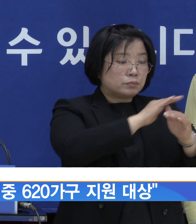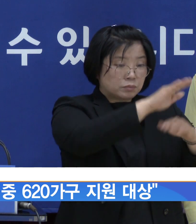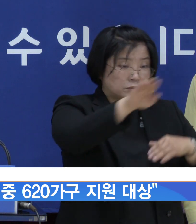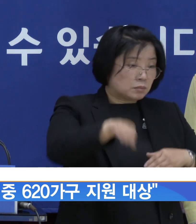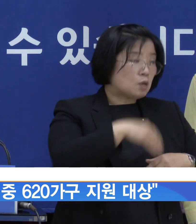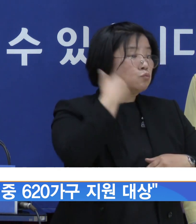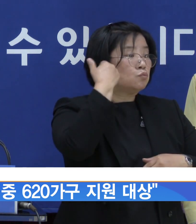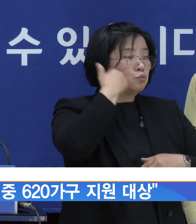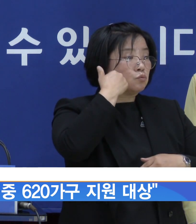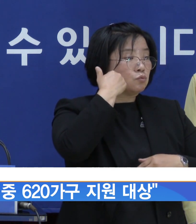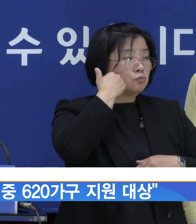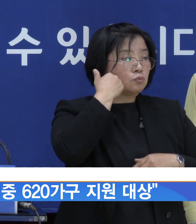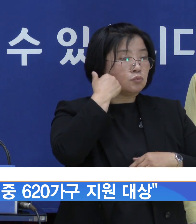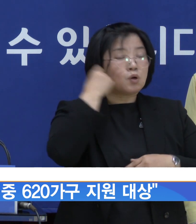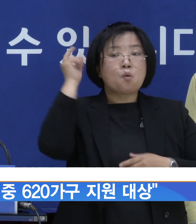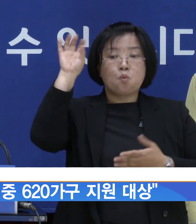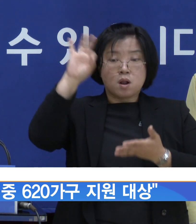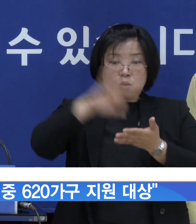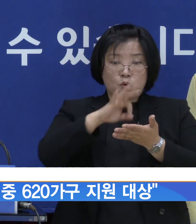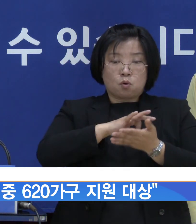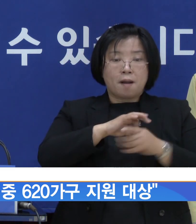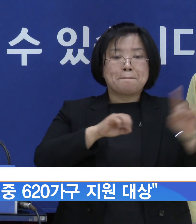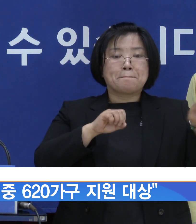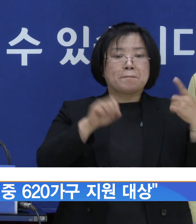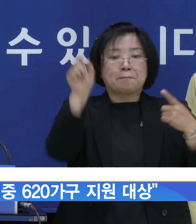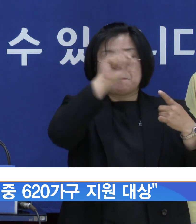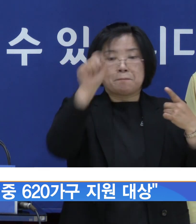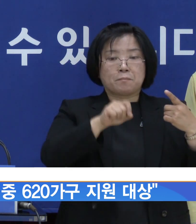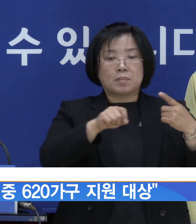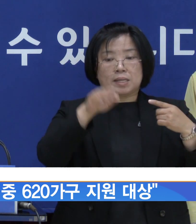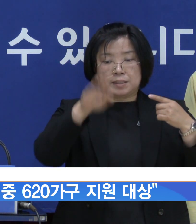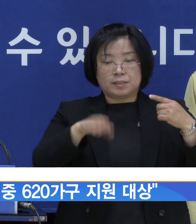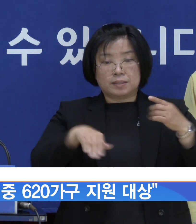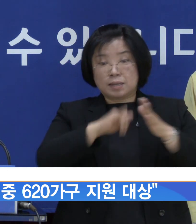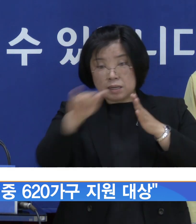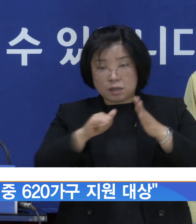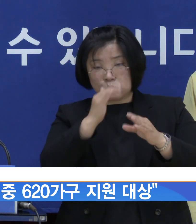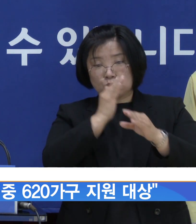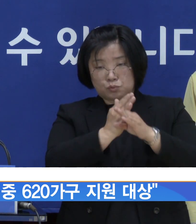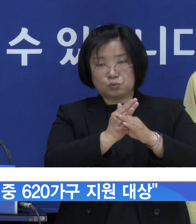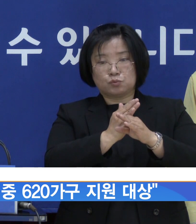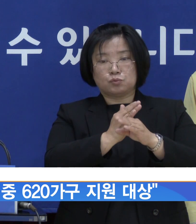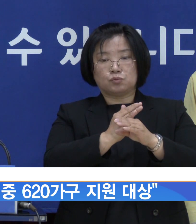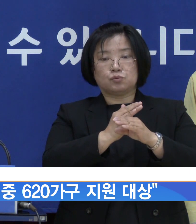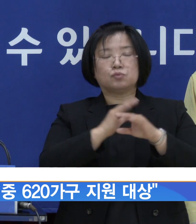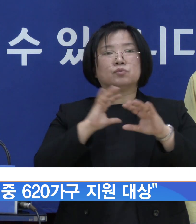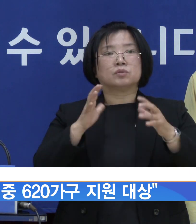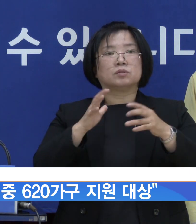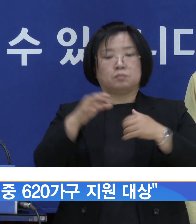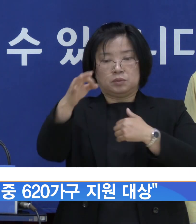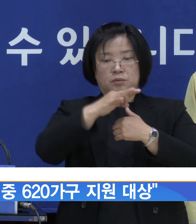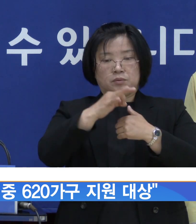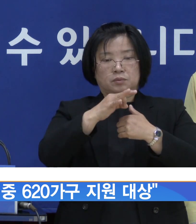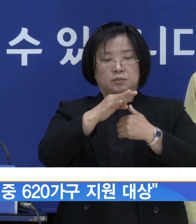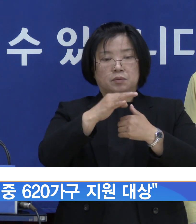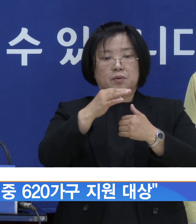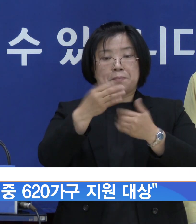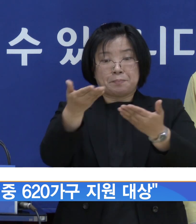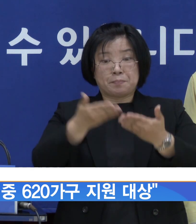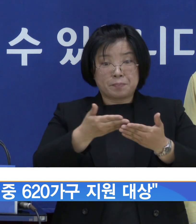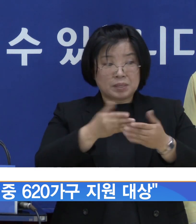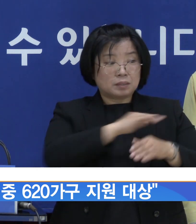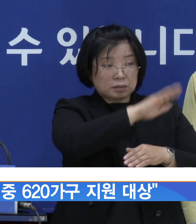중위소득 100% 이하 가구 중 기존의 정부의 생활 지원을 받고 있는 가구를 제외한